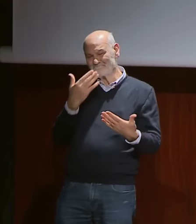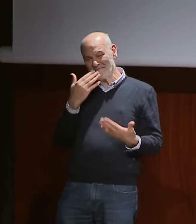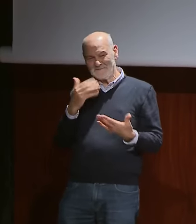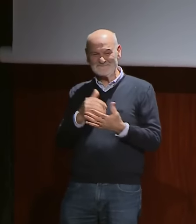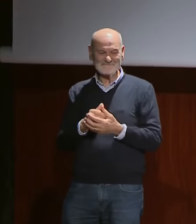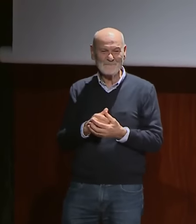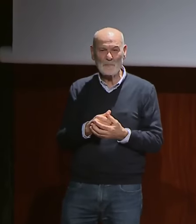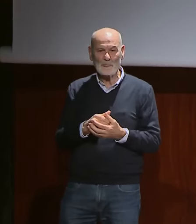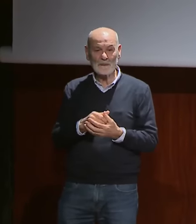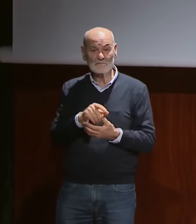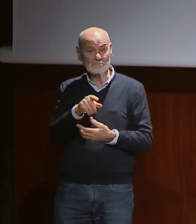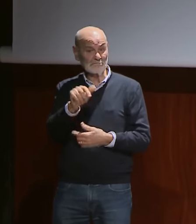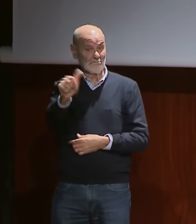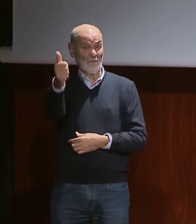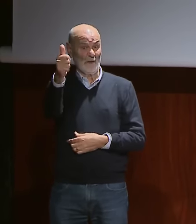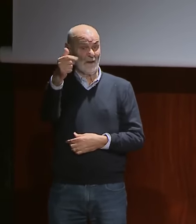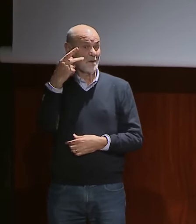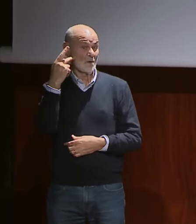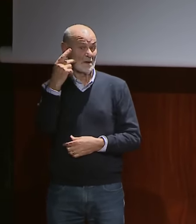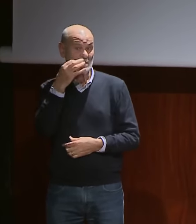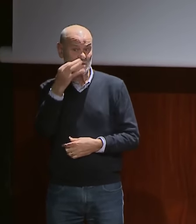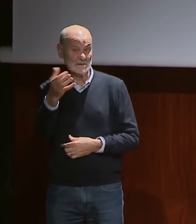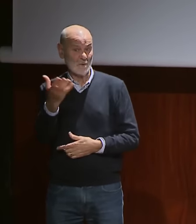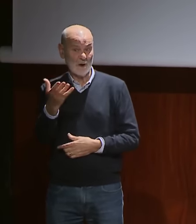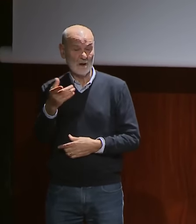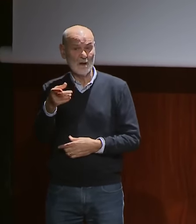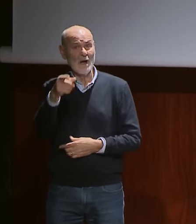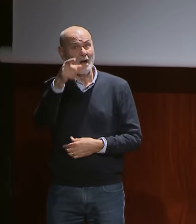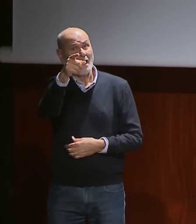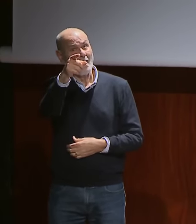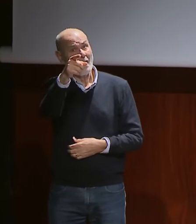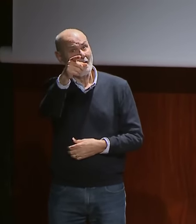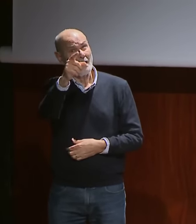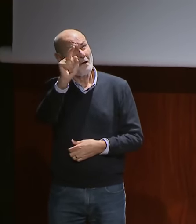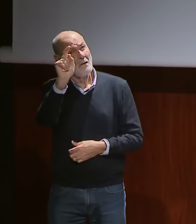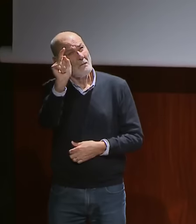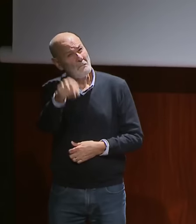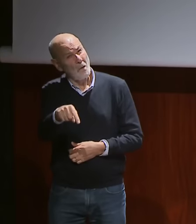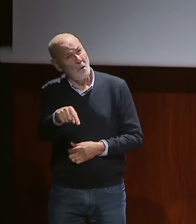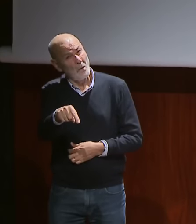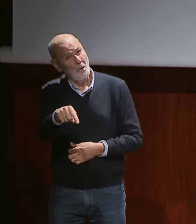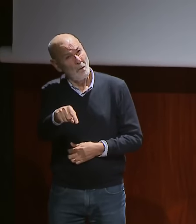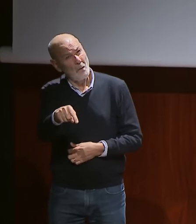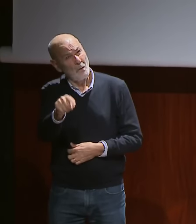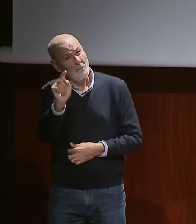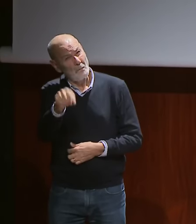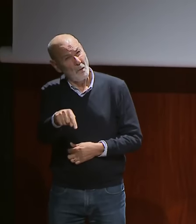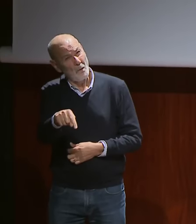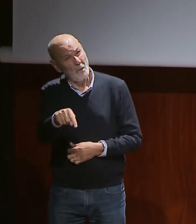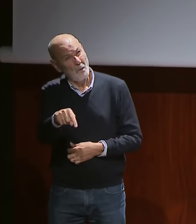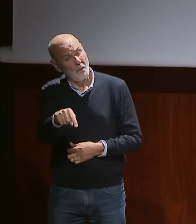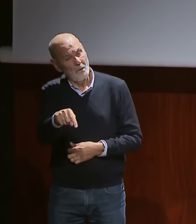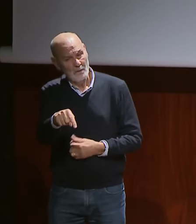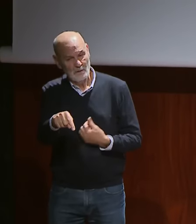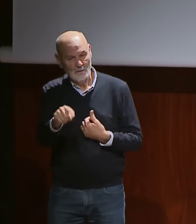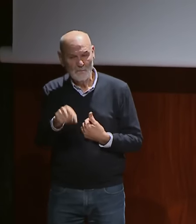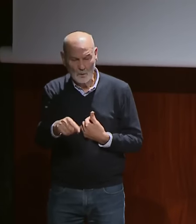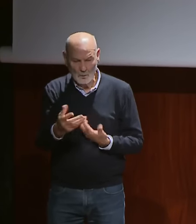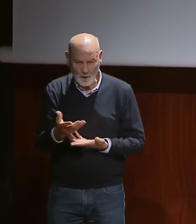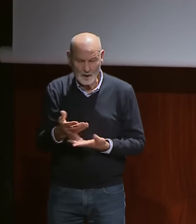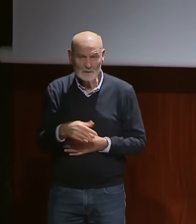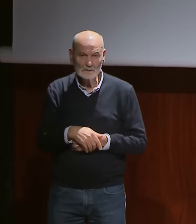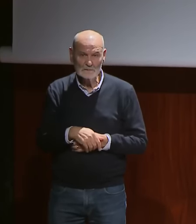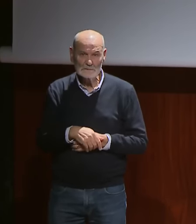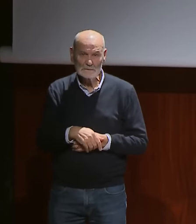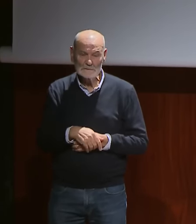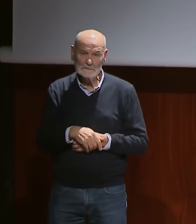temps très émus et en même temps très intéressés par tout ce que j'avais pu leur raconter. Et en fait, c'est un entendant au cours de cette formation qui